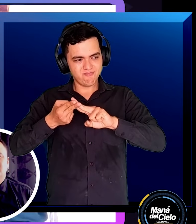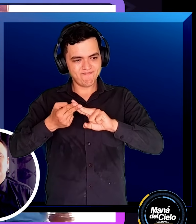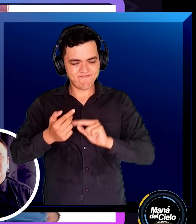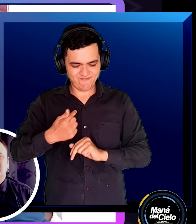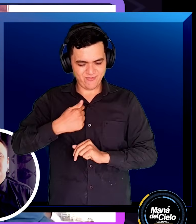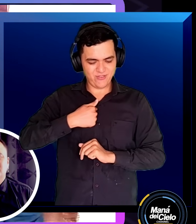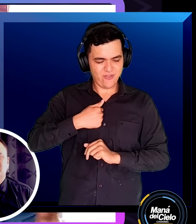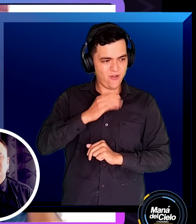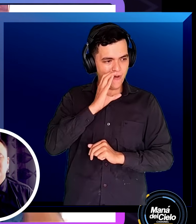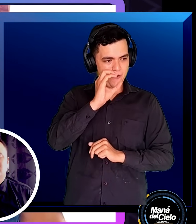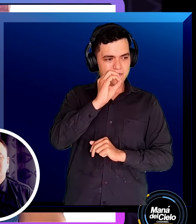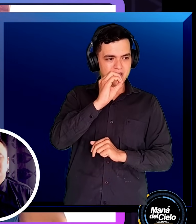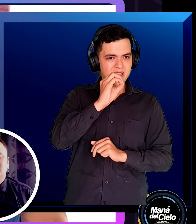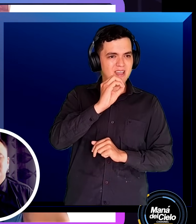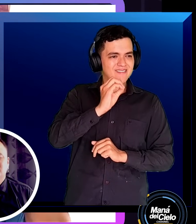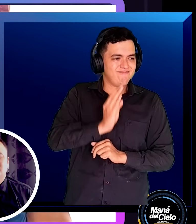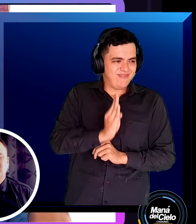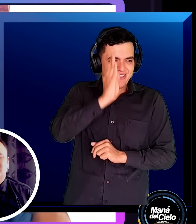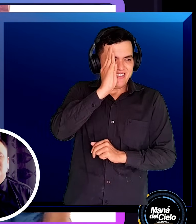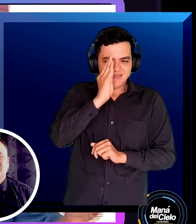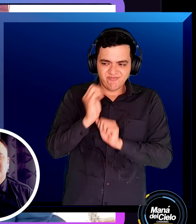que podamos entender